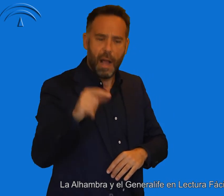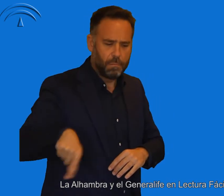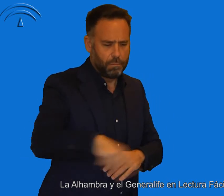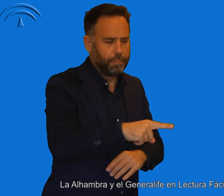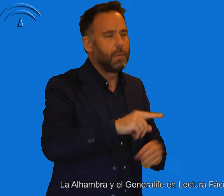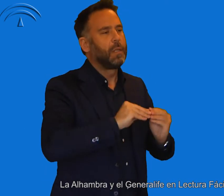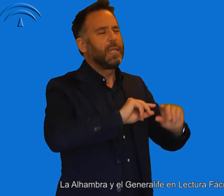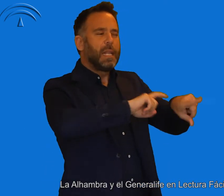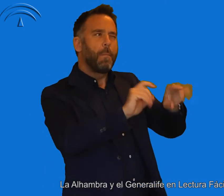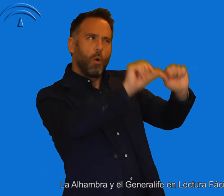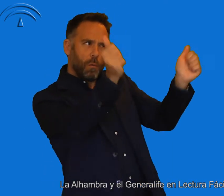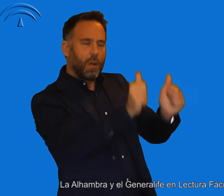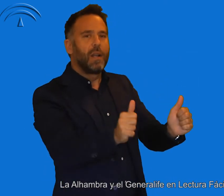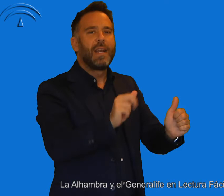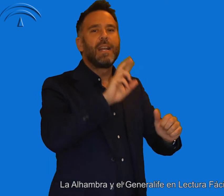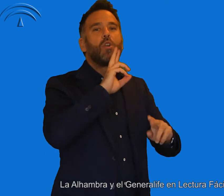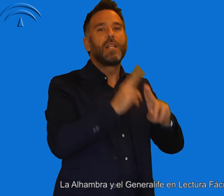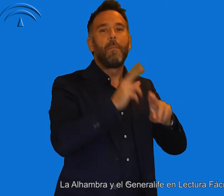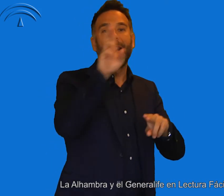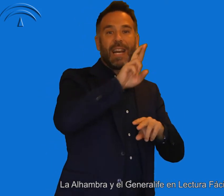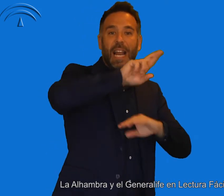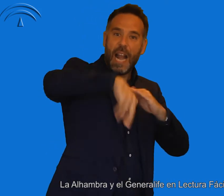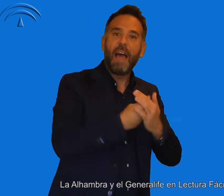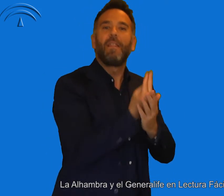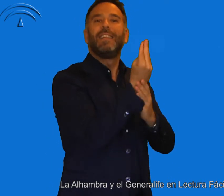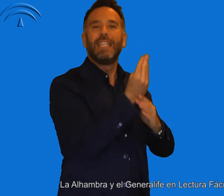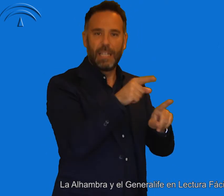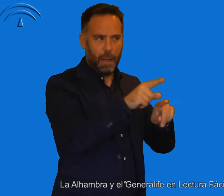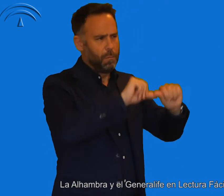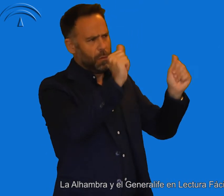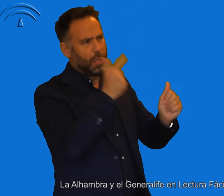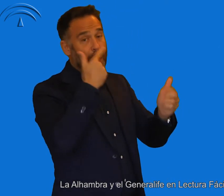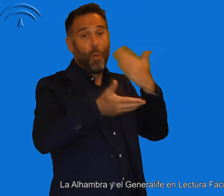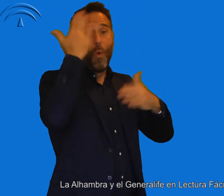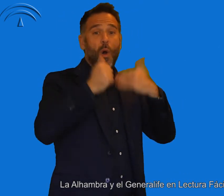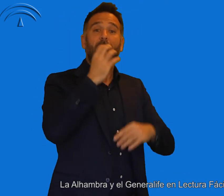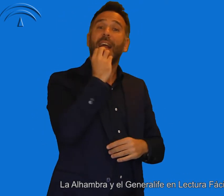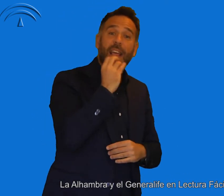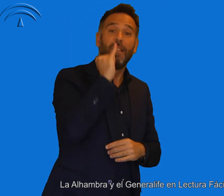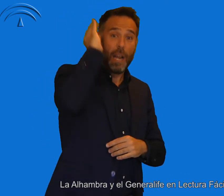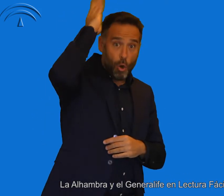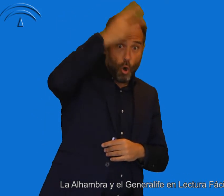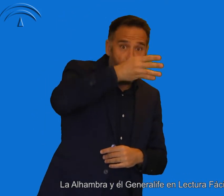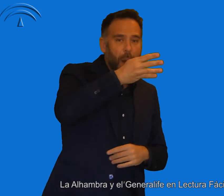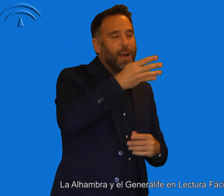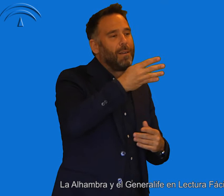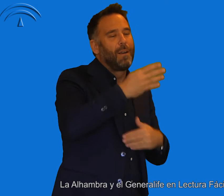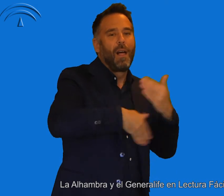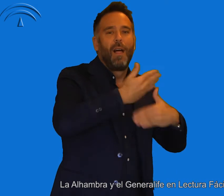estilo renacentista. La manera de construir edificios en la antigüedad clásica en Grecia y Roma estaba de moda